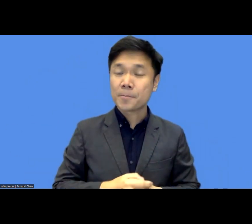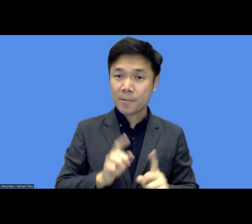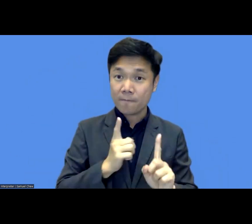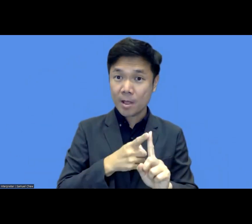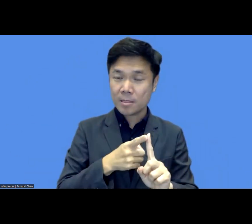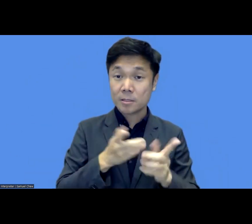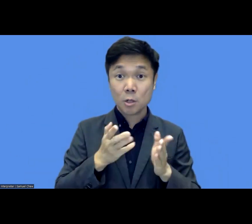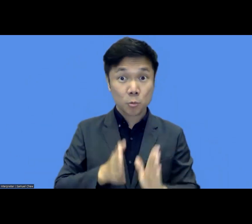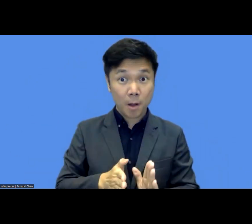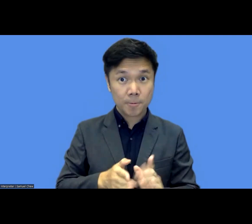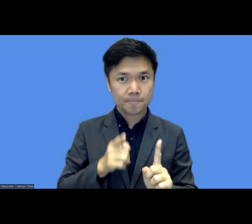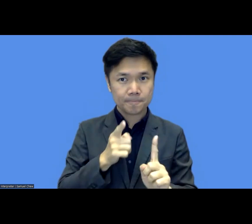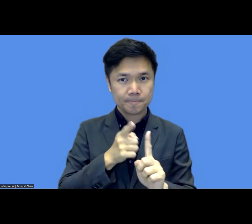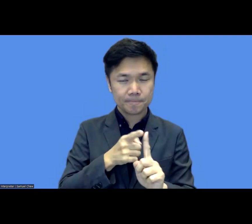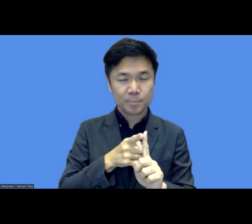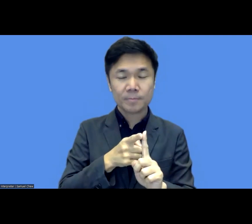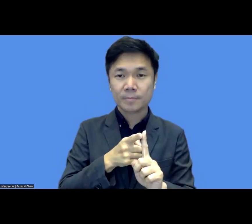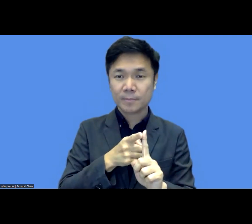la perspectiva humanitaria,